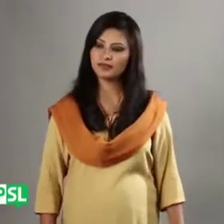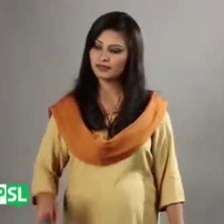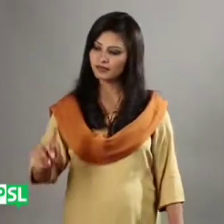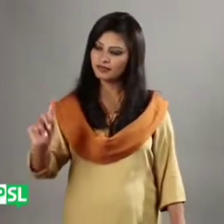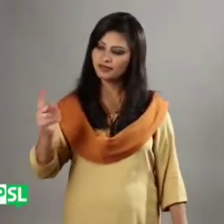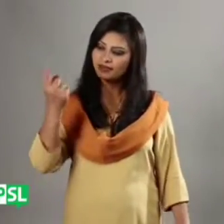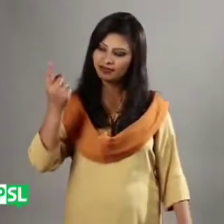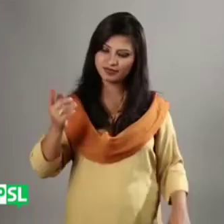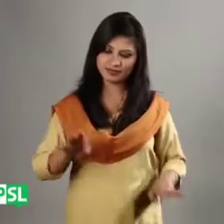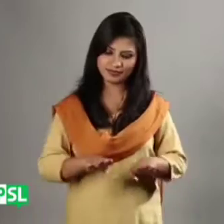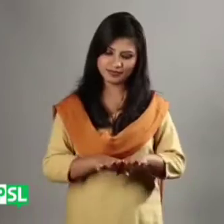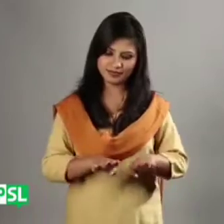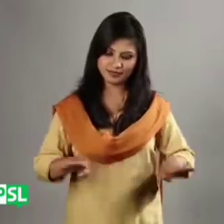सिंगल बेड.